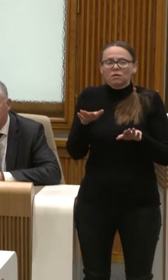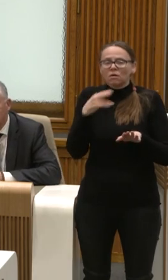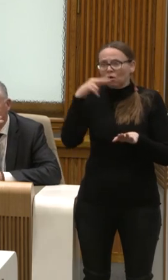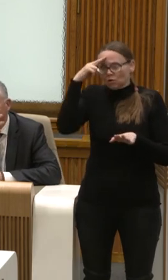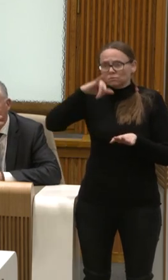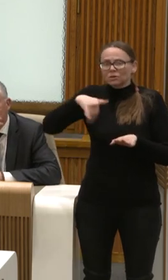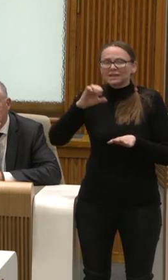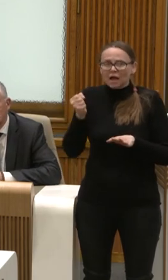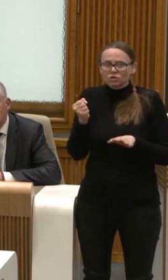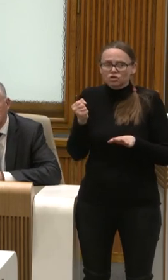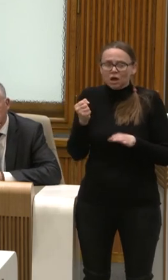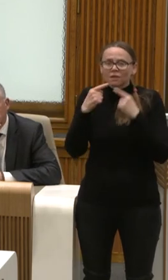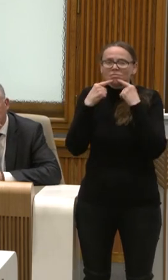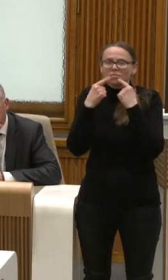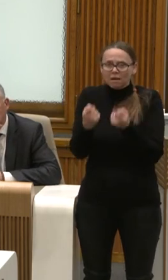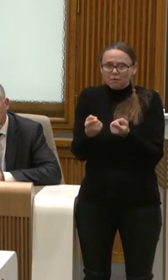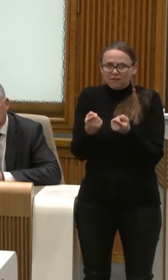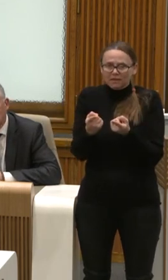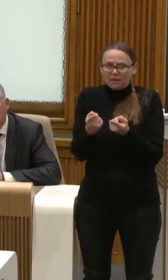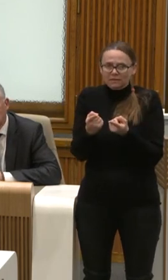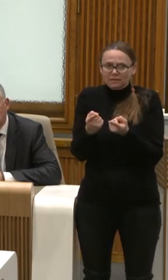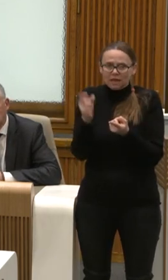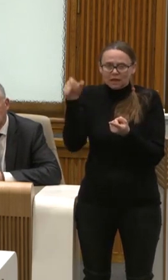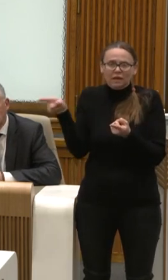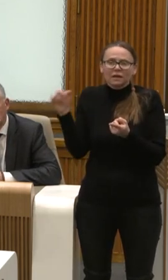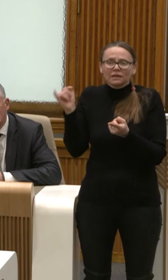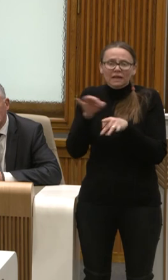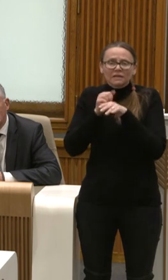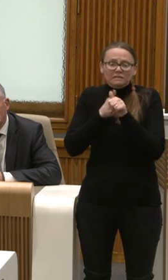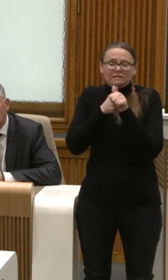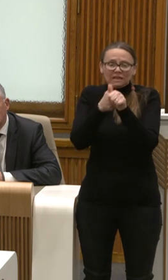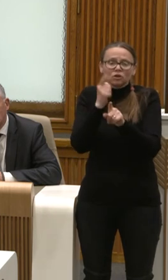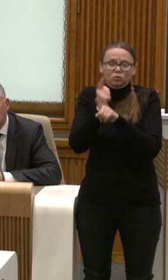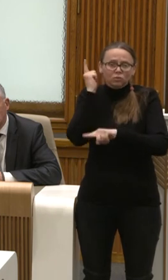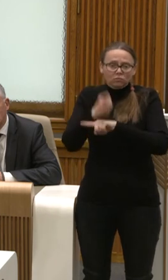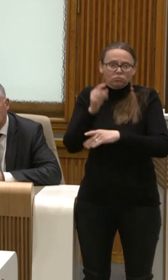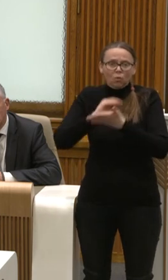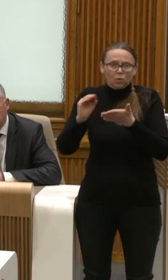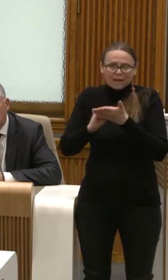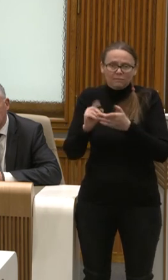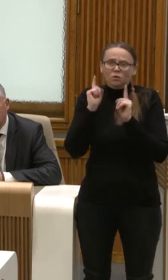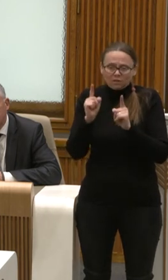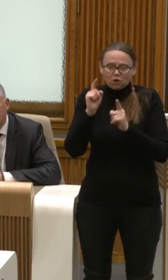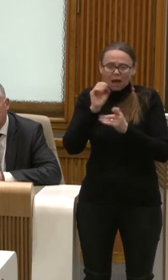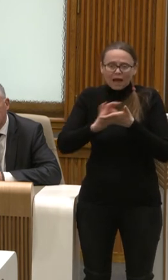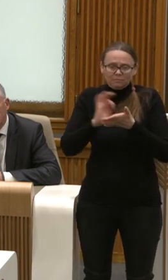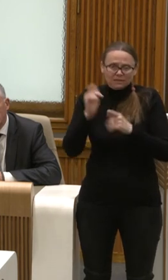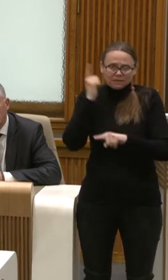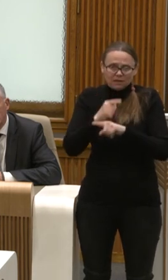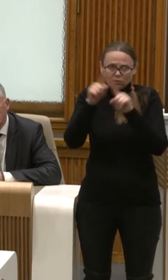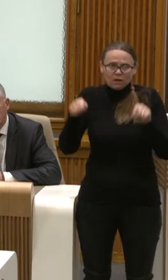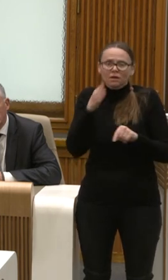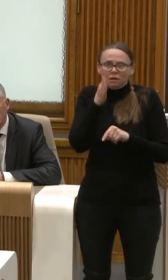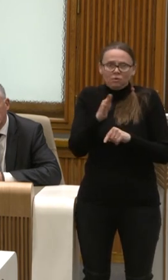Gospod Janša, napovedali ste, da sledijo morda tudi uredbe oziroma administrativne odločbe, ki bodo